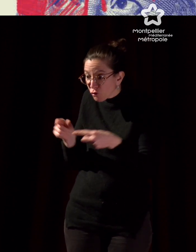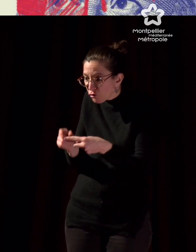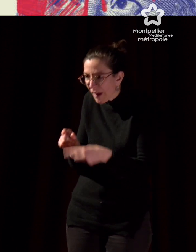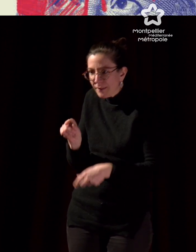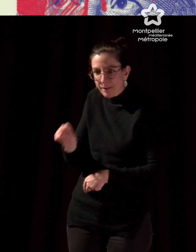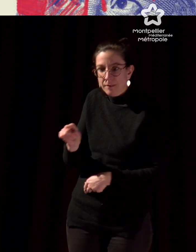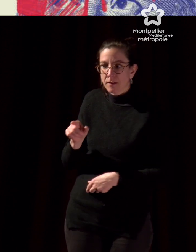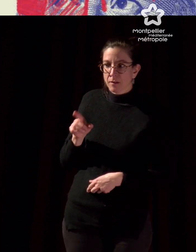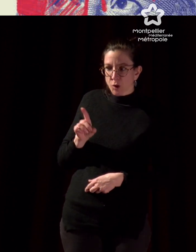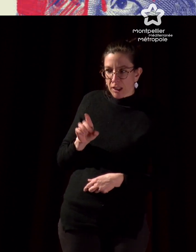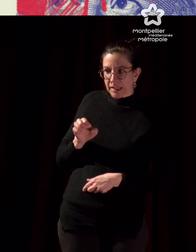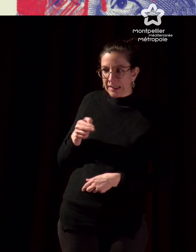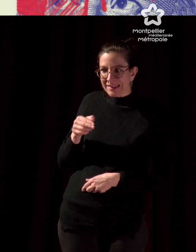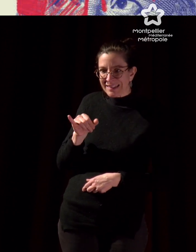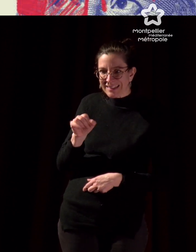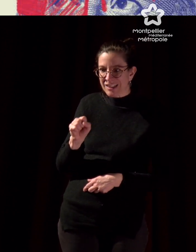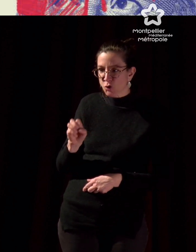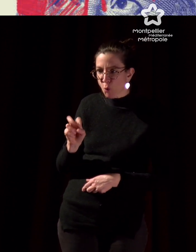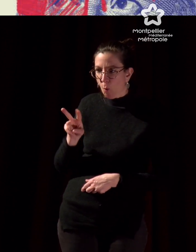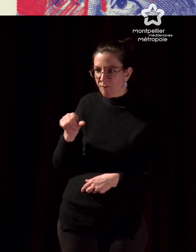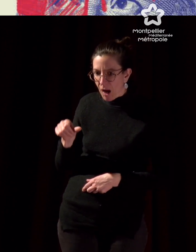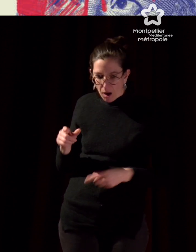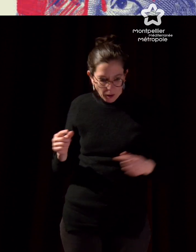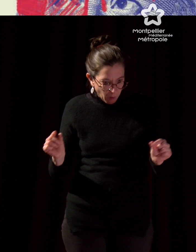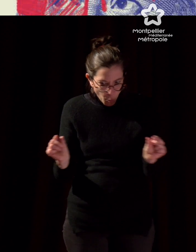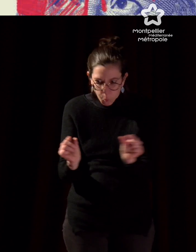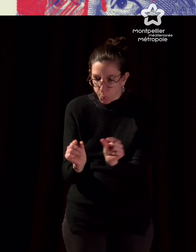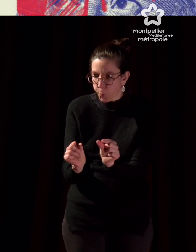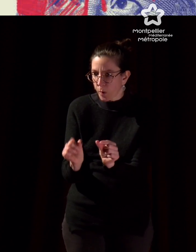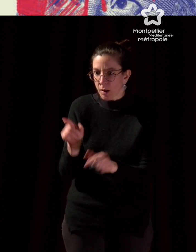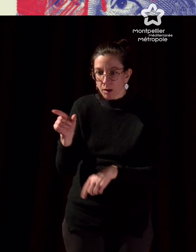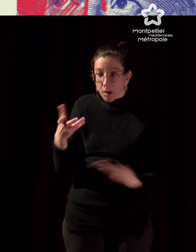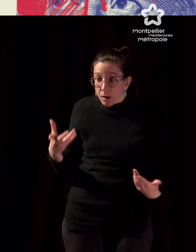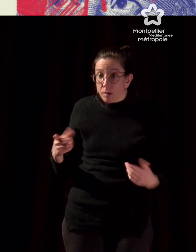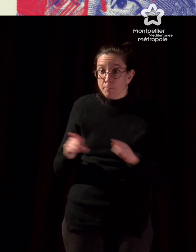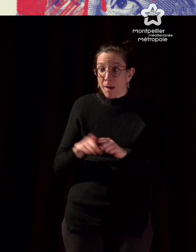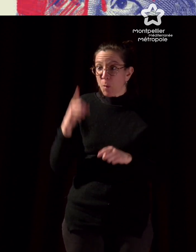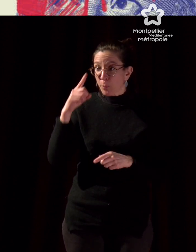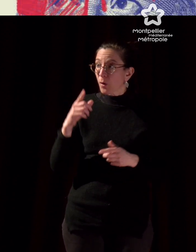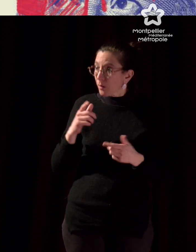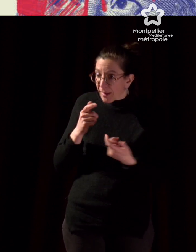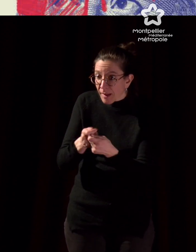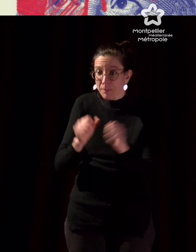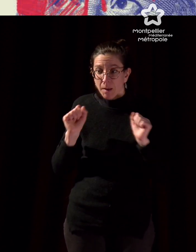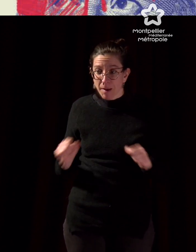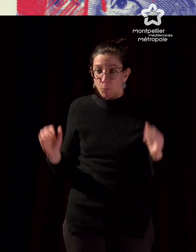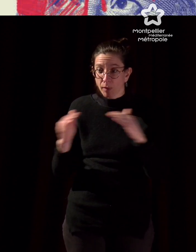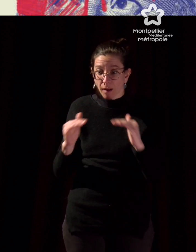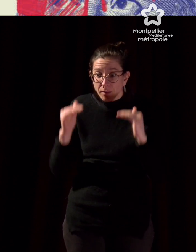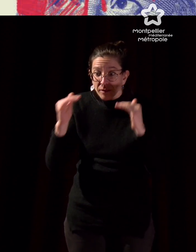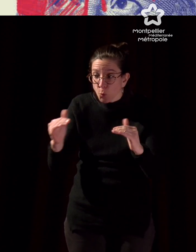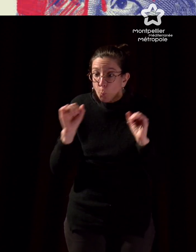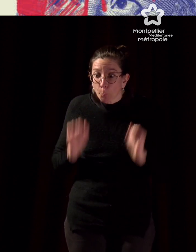montrer que ce gène d'adaptation à l'altitude, ils l'avaient reçu de Denisova par croisement. Donc j'avais dit, là, nous, on a reçu des